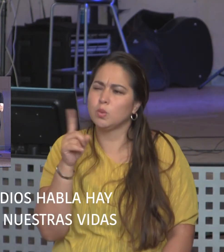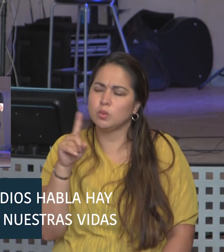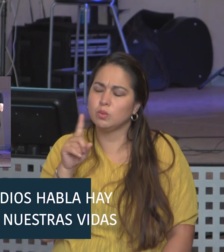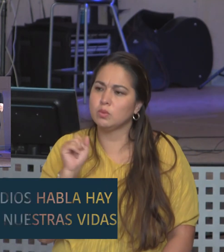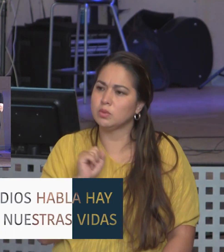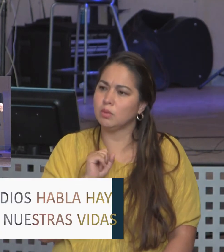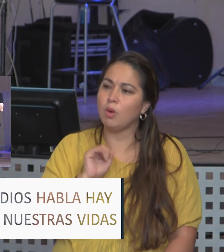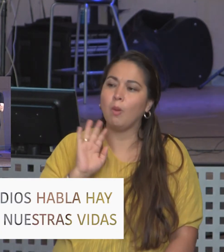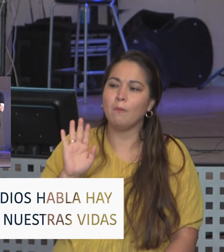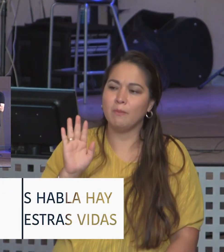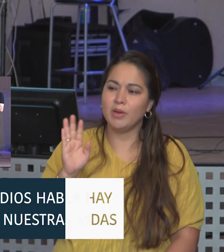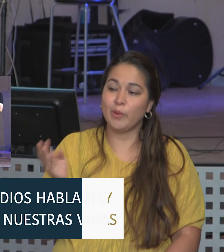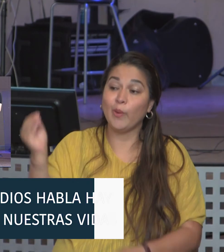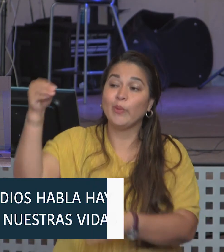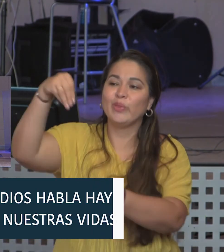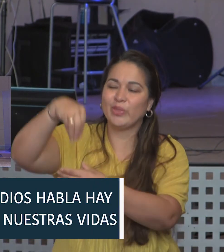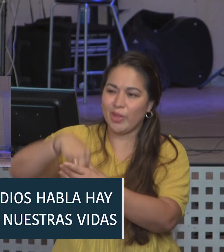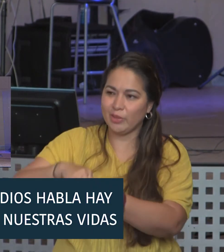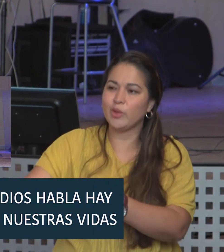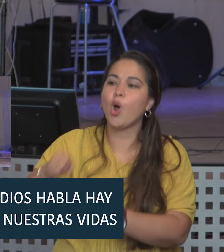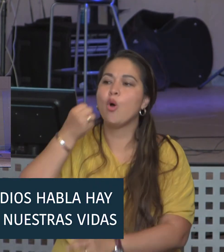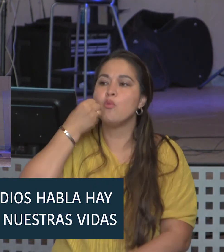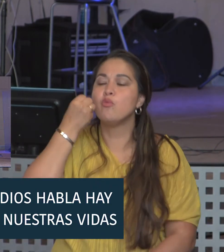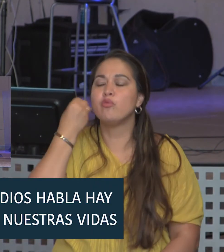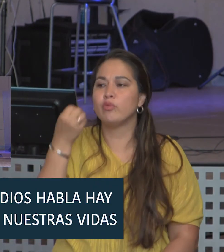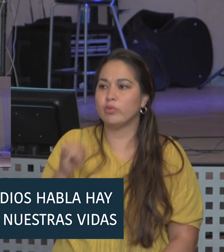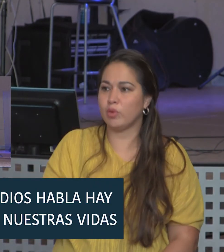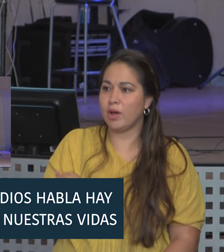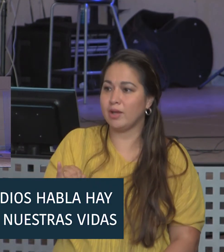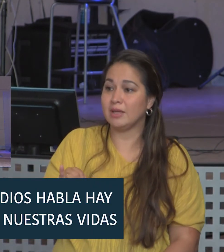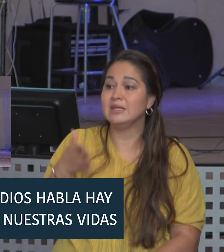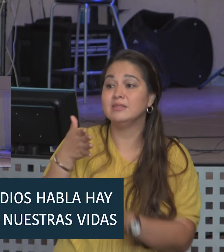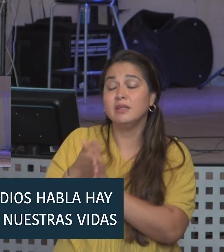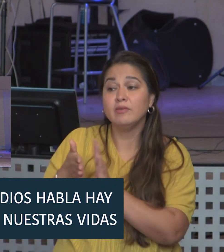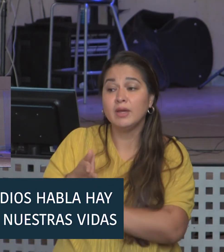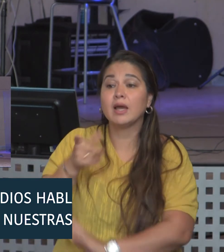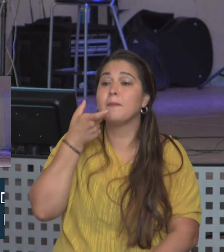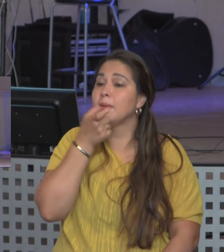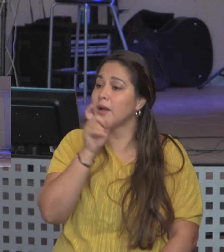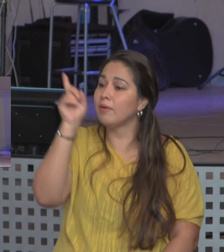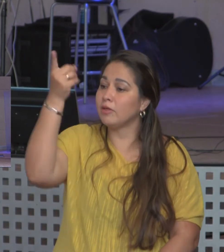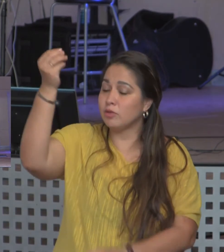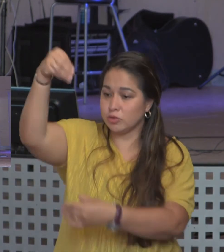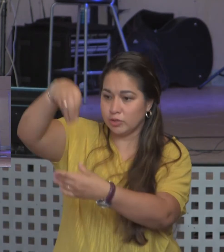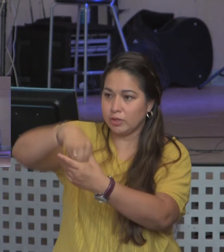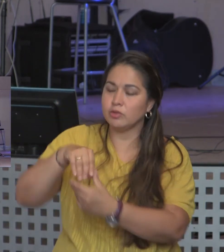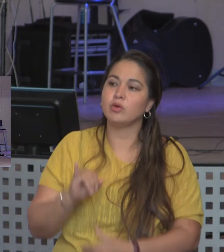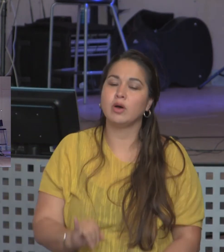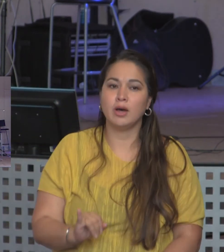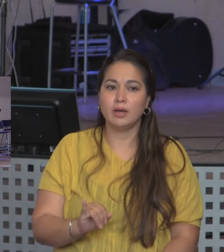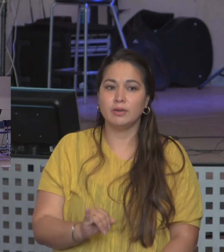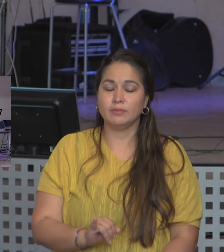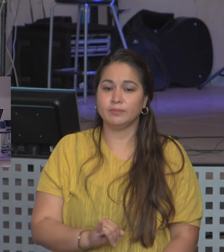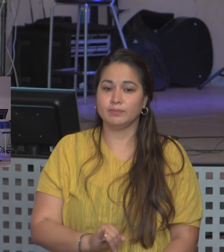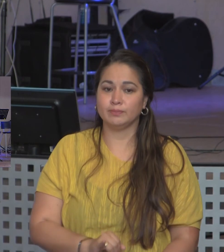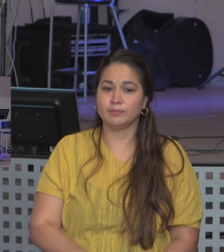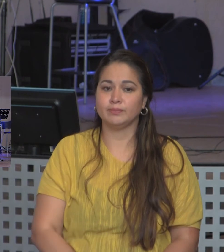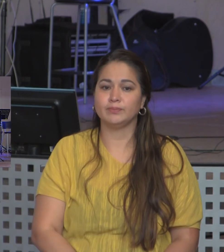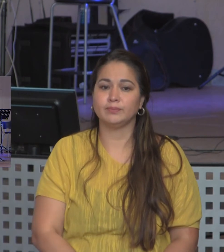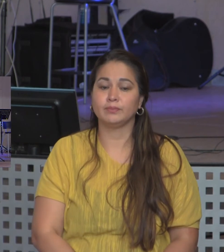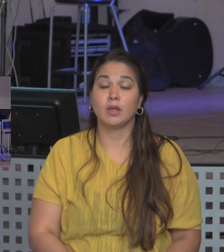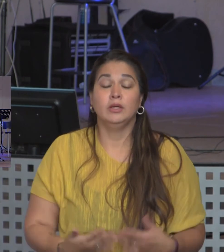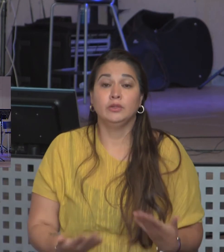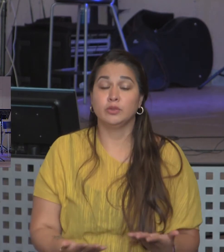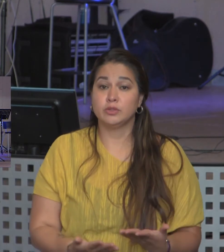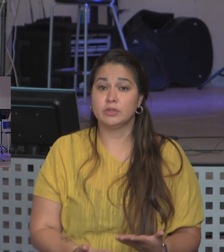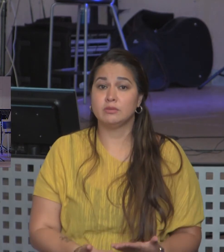Cuando es Él quien habla, siempre hay un fruto también en nuestras vidas. Siempre, porque lo ha habido. Yo no